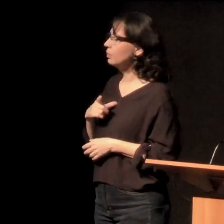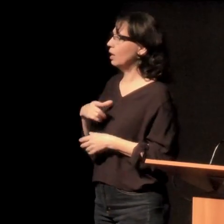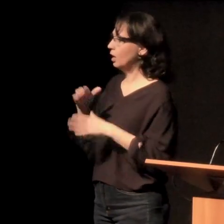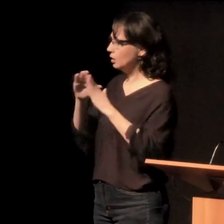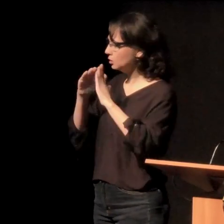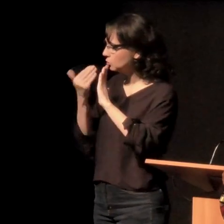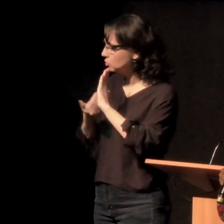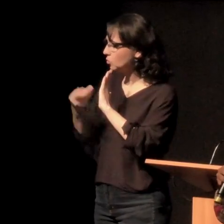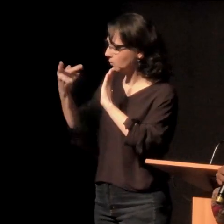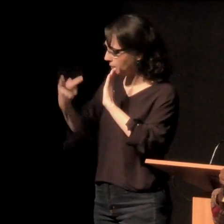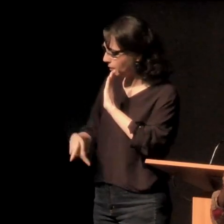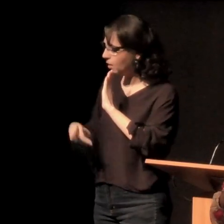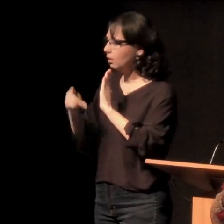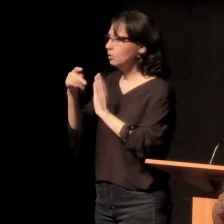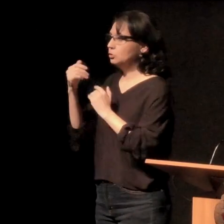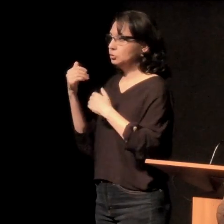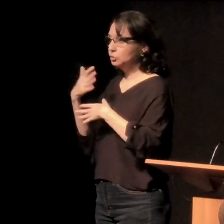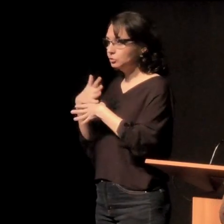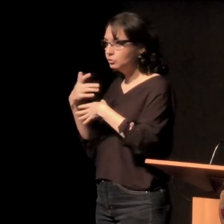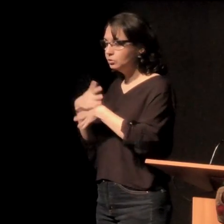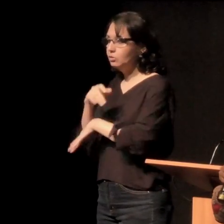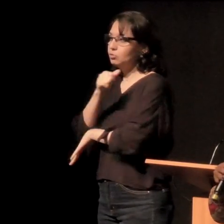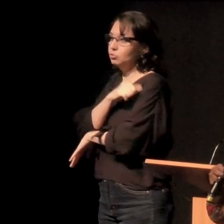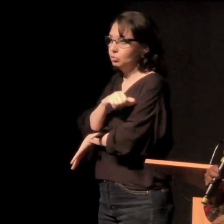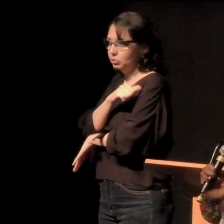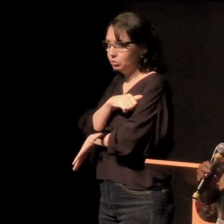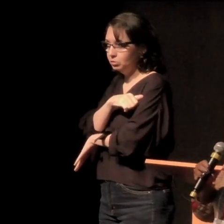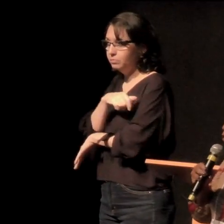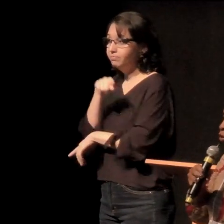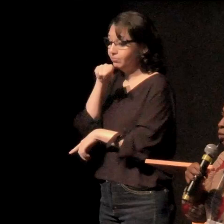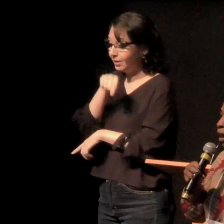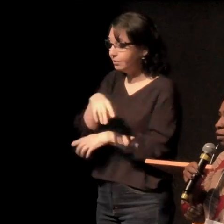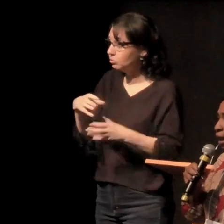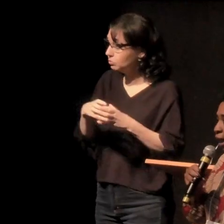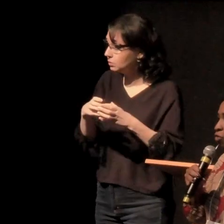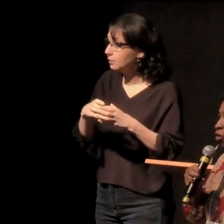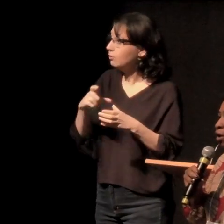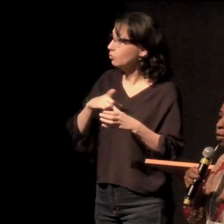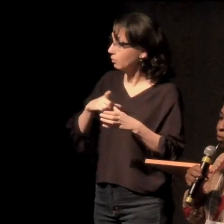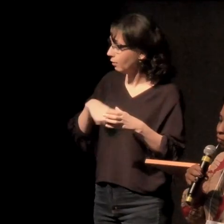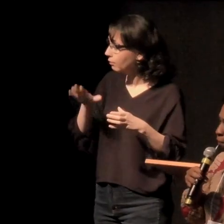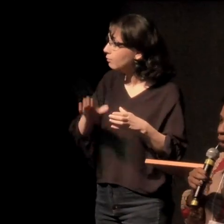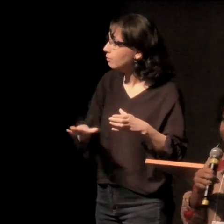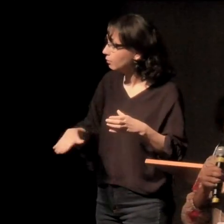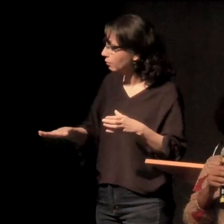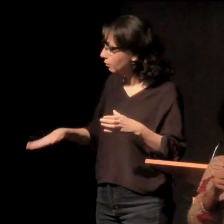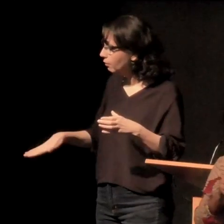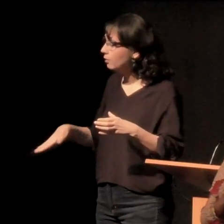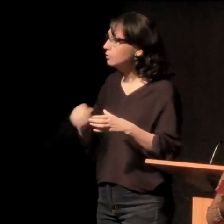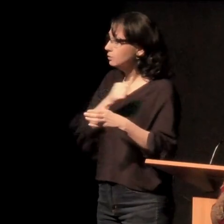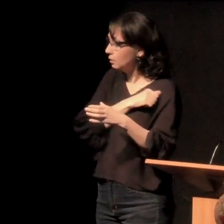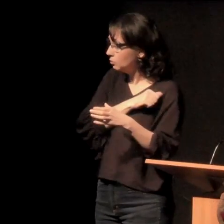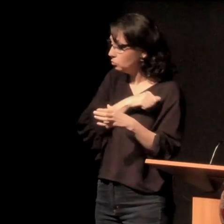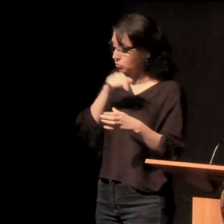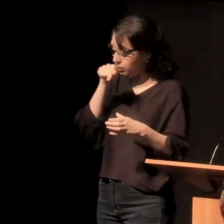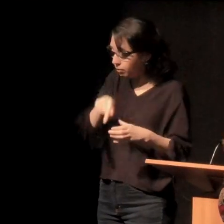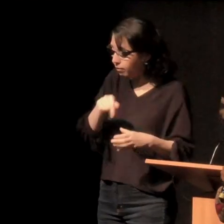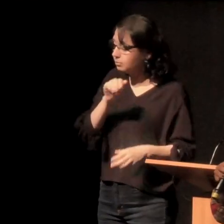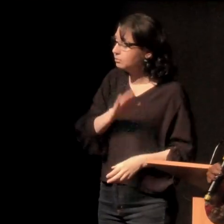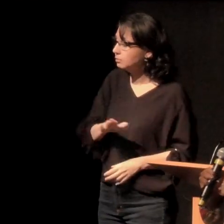essas comunidades têm crianças e essas crianças estudam na rede Municipal Estadual